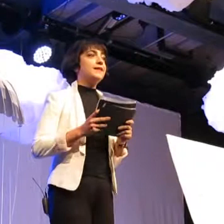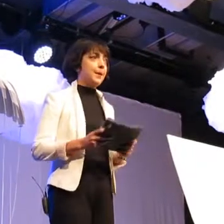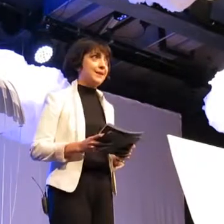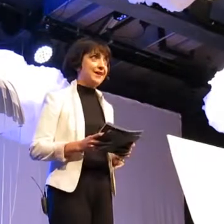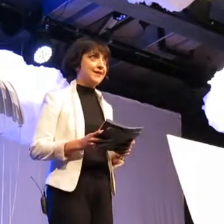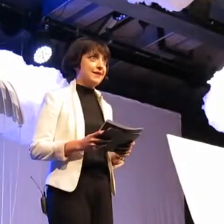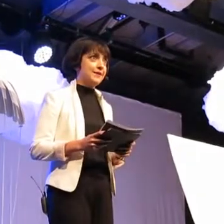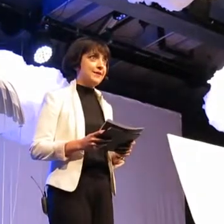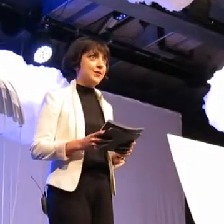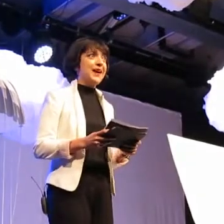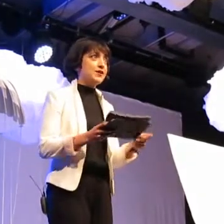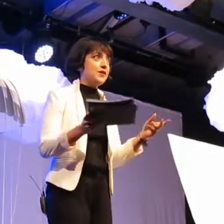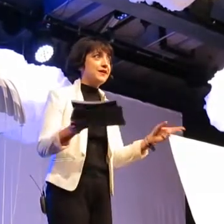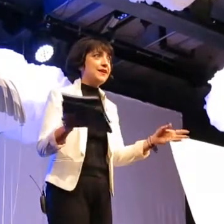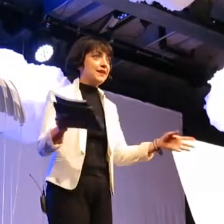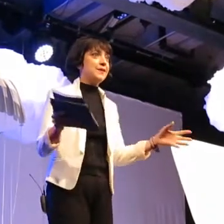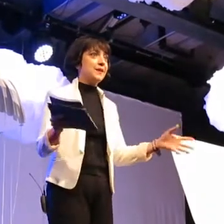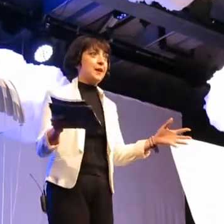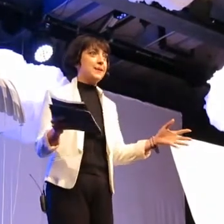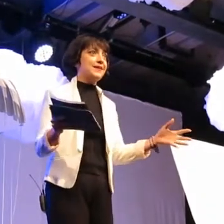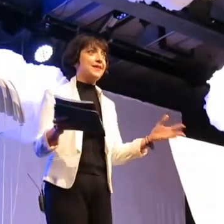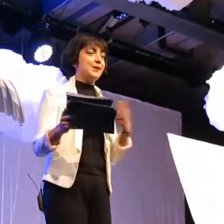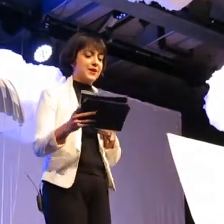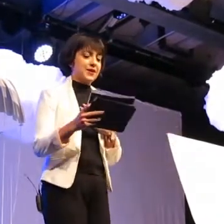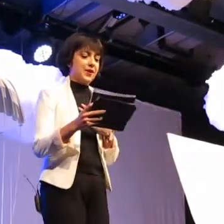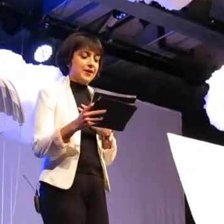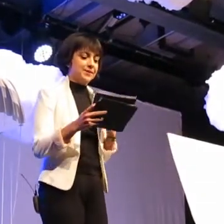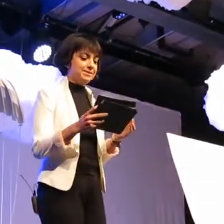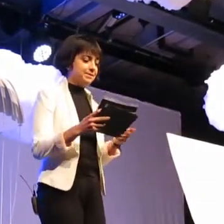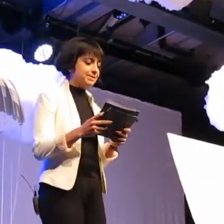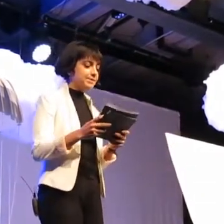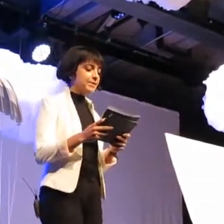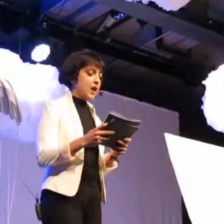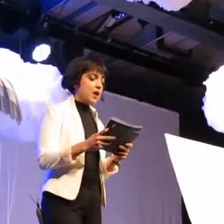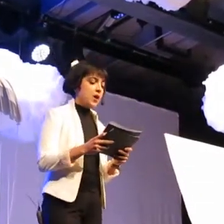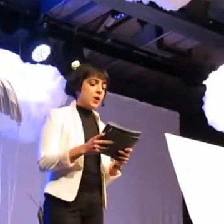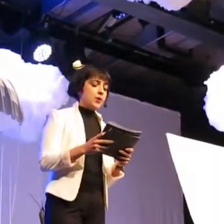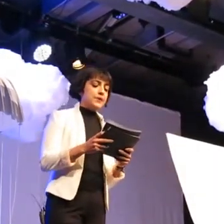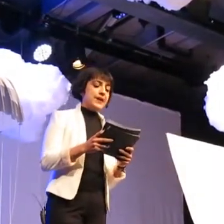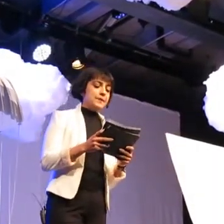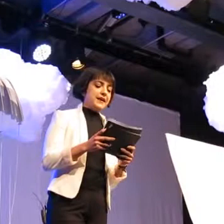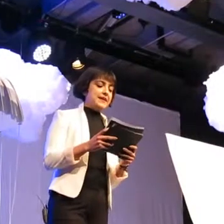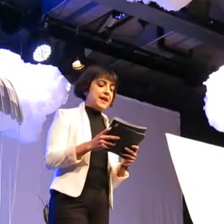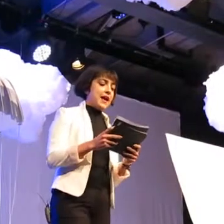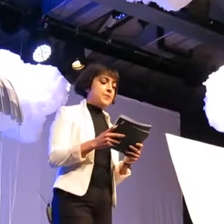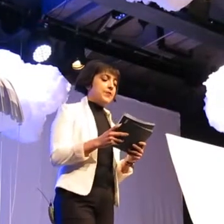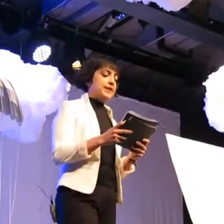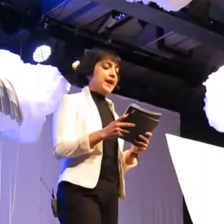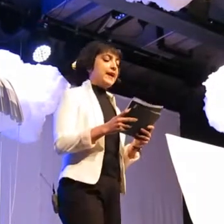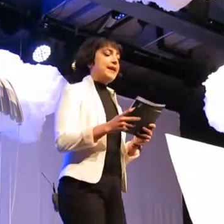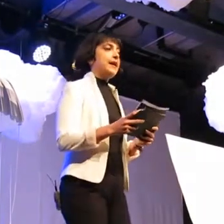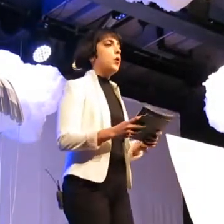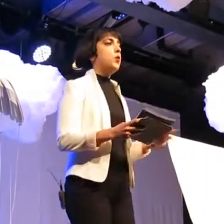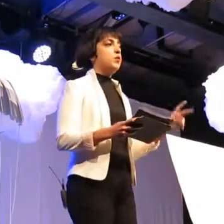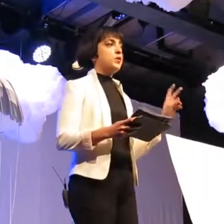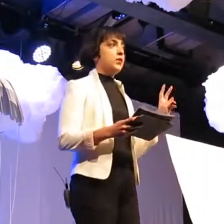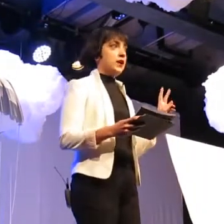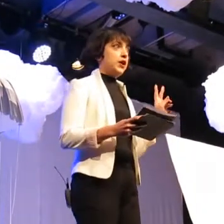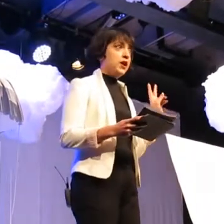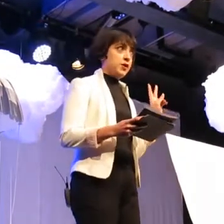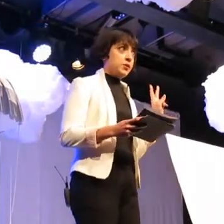for dummies. Och det är alltså inte ni som är dummiesarna utan jag. Och till min hjälp för att